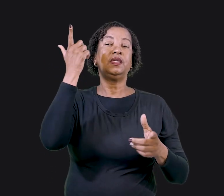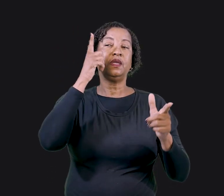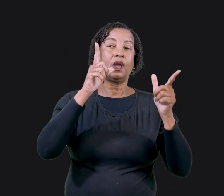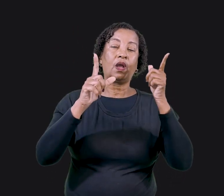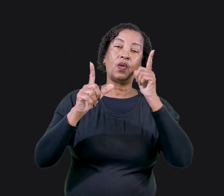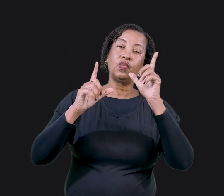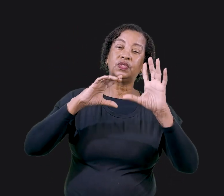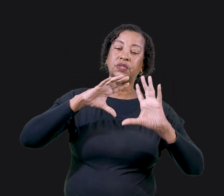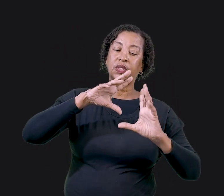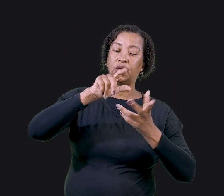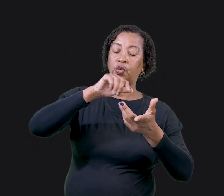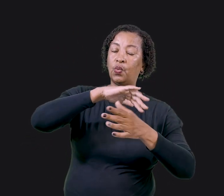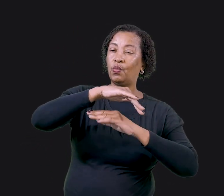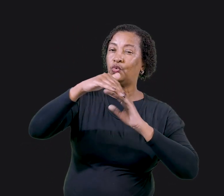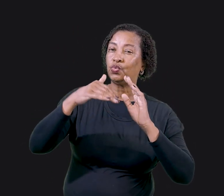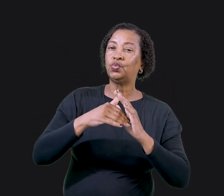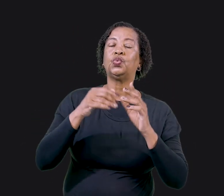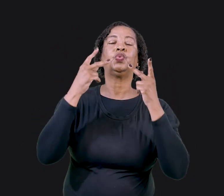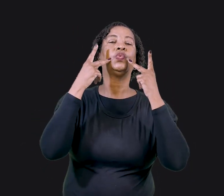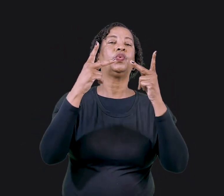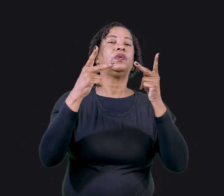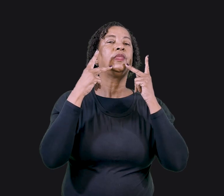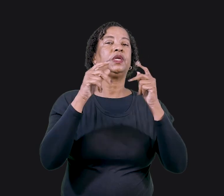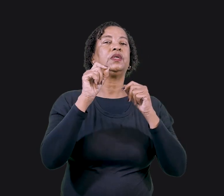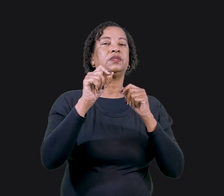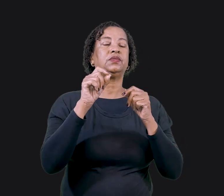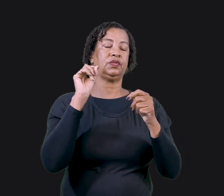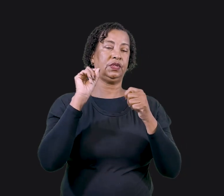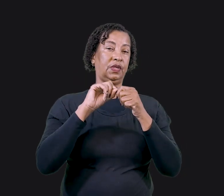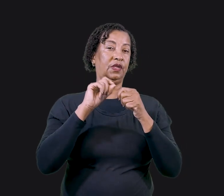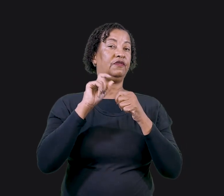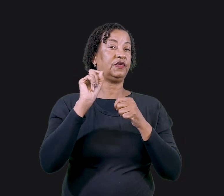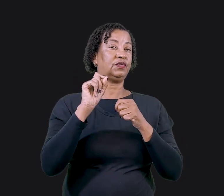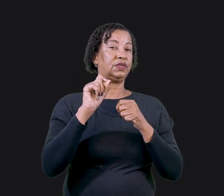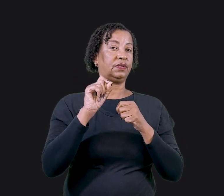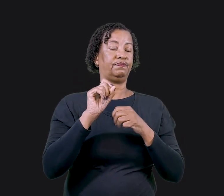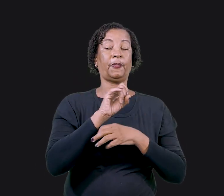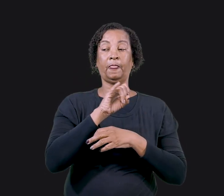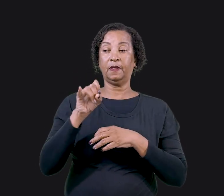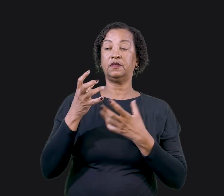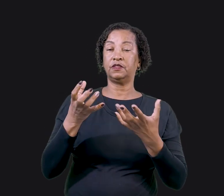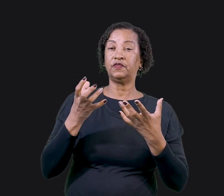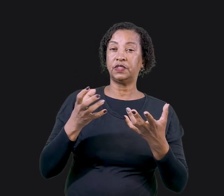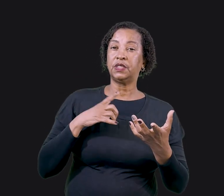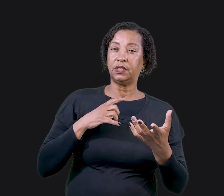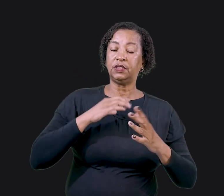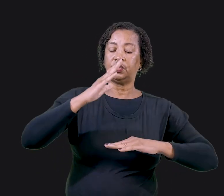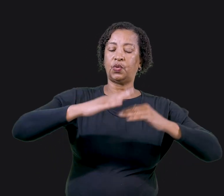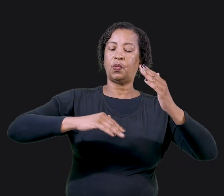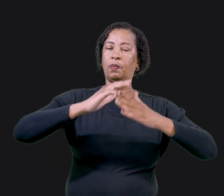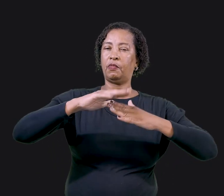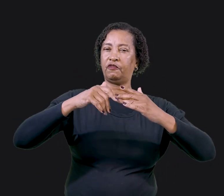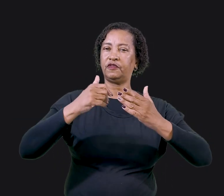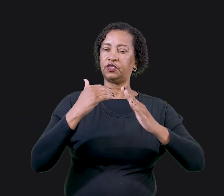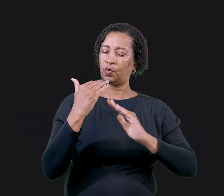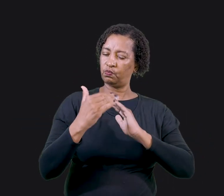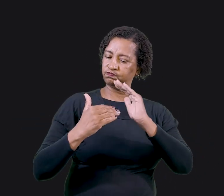com sua mensagem. O que ele fez, então? Se você quisesse se tornar um executivo bem-sucedido, iria tentar um certificado de